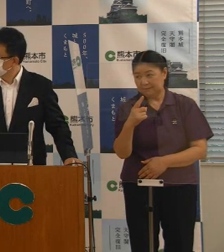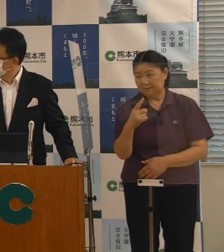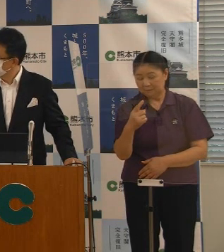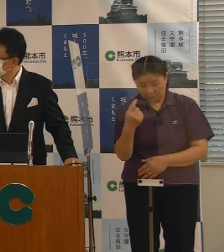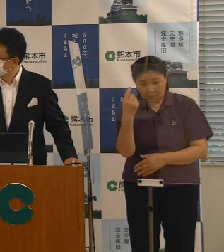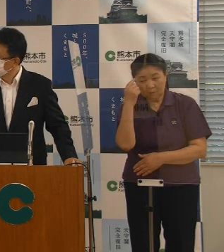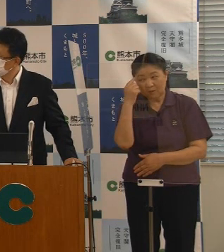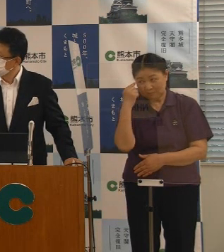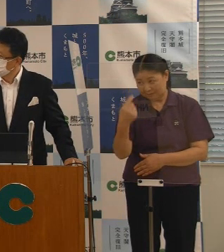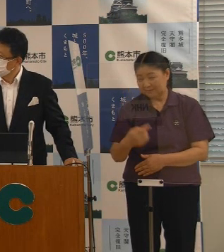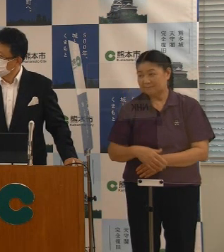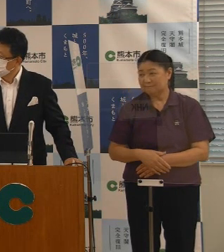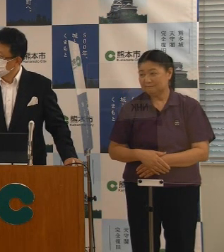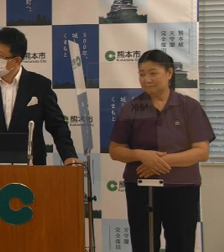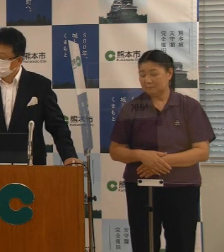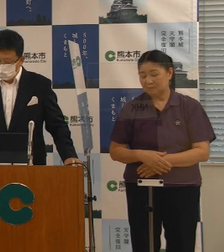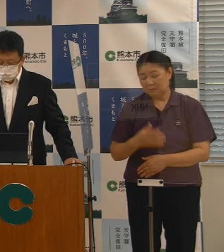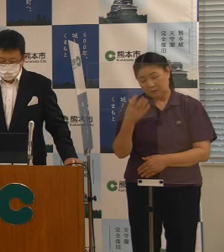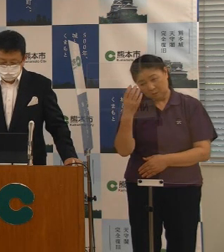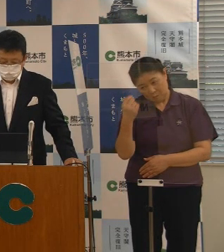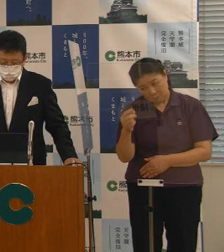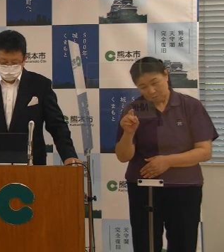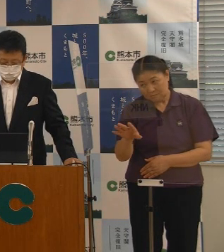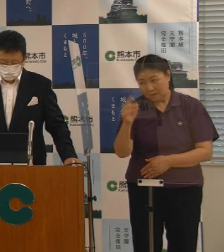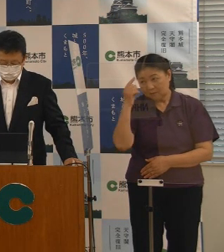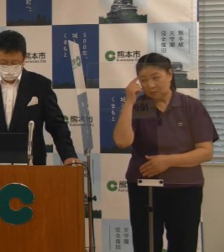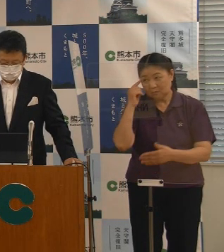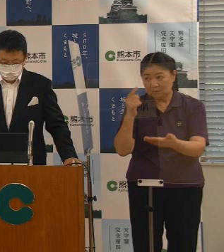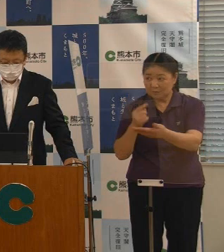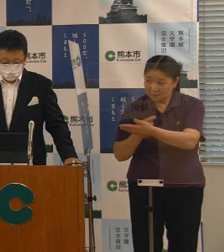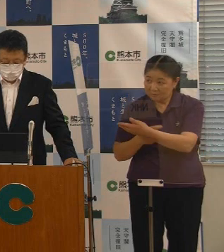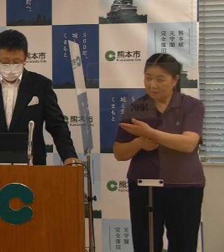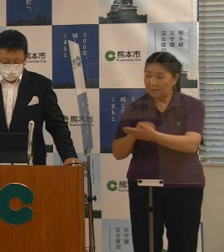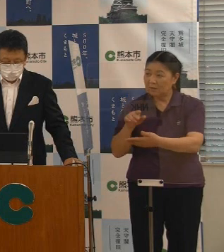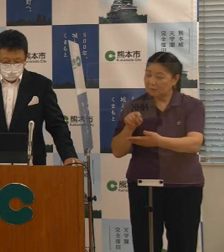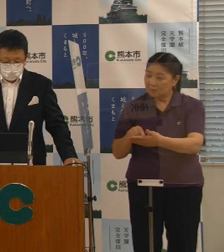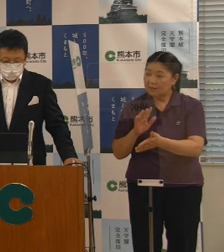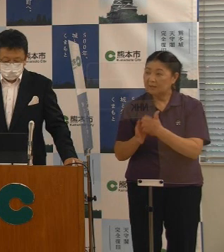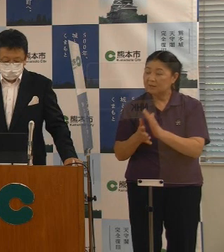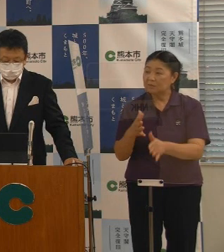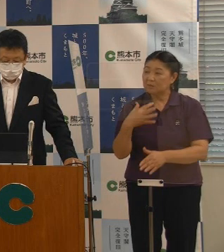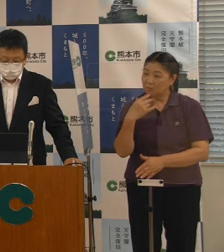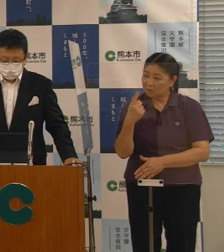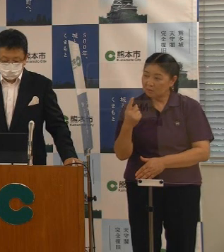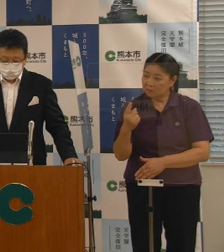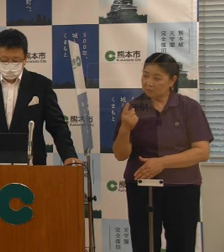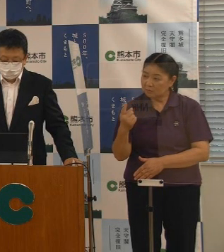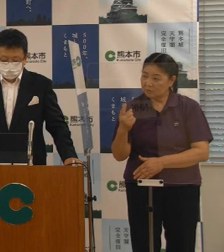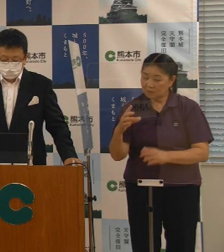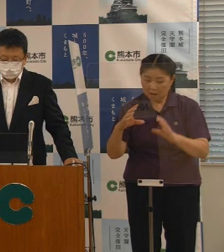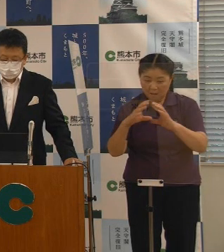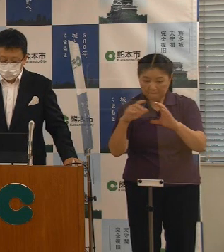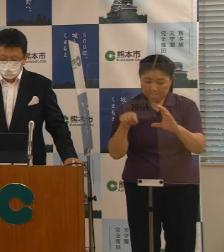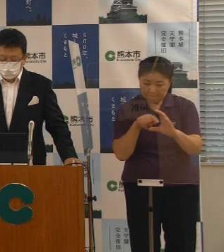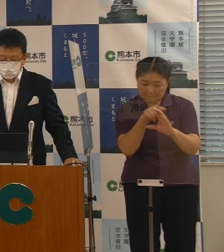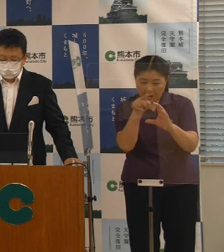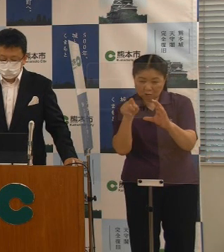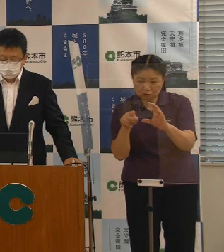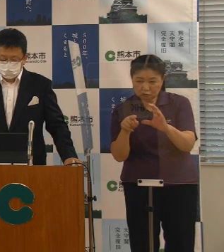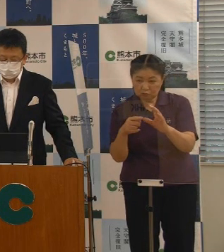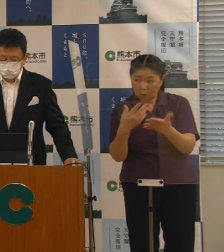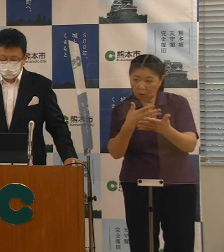ですけど、はい、まあ、非常に興味深いなと思ったんですが、うん、市長もう一度この、右の丸が込みですが、は